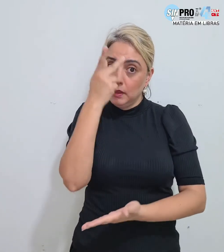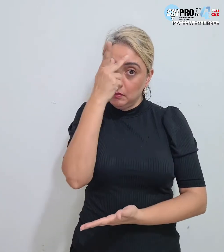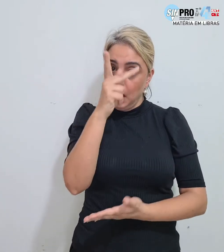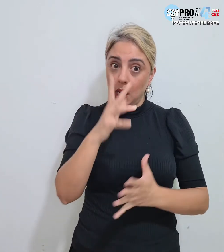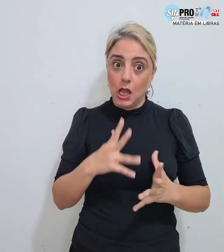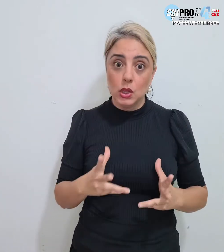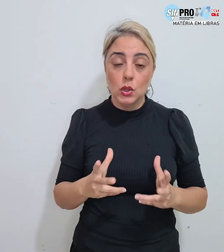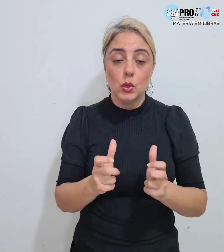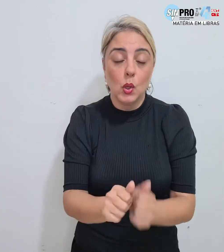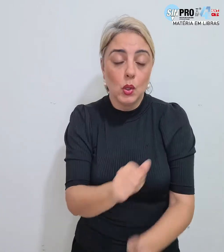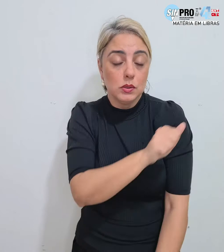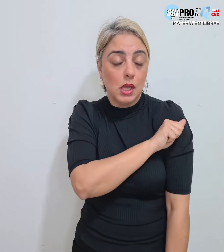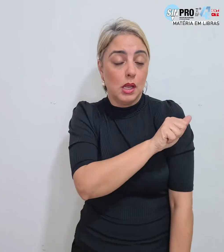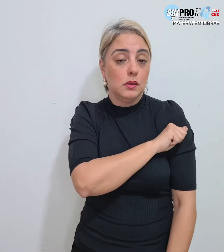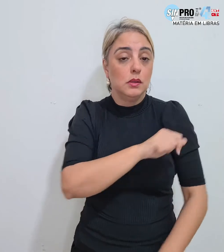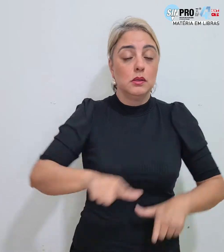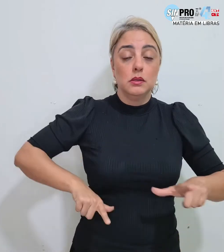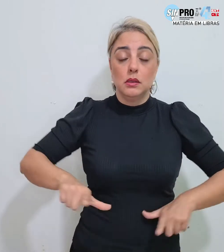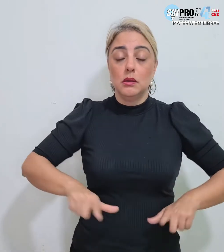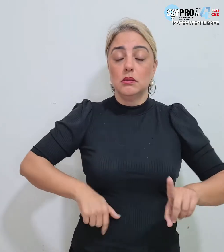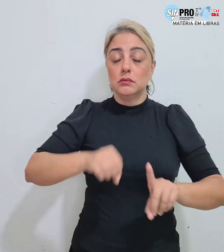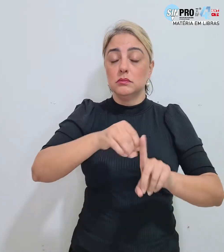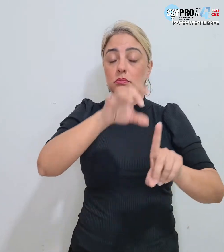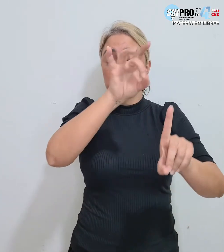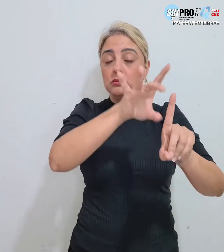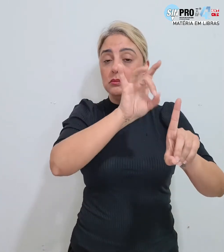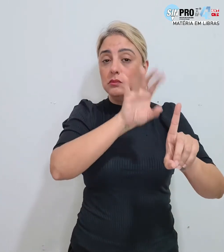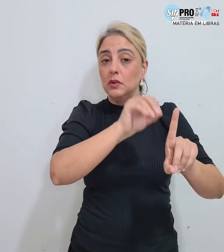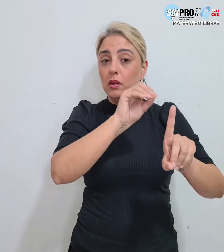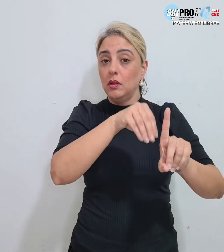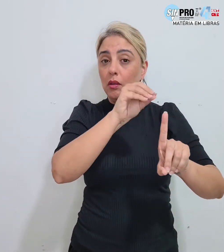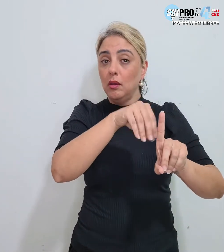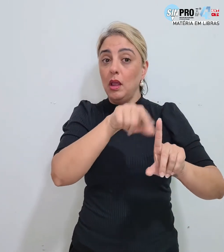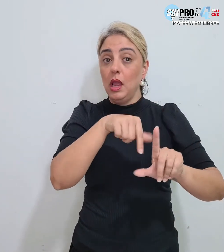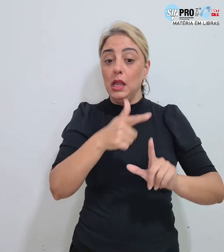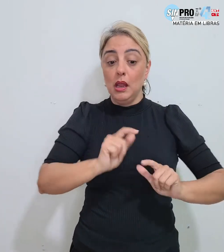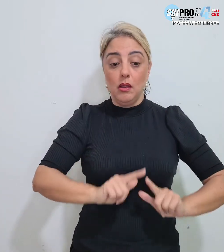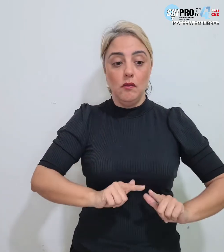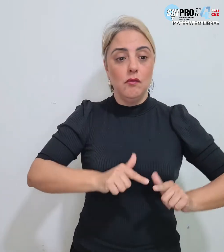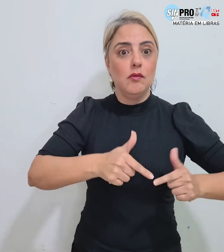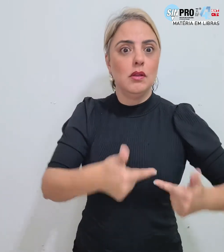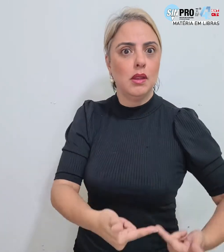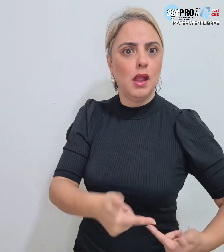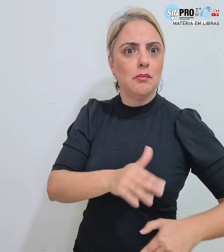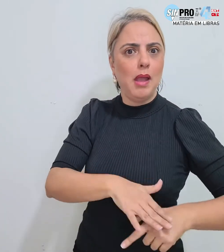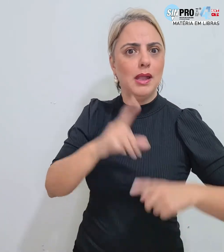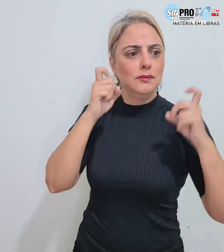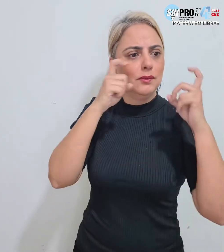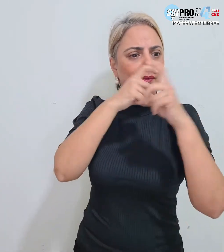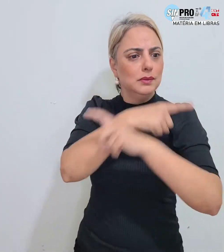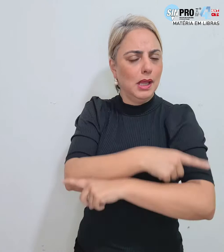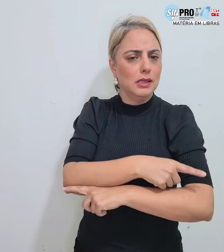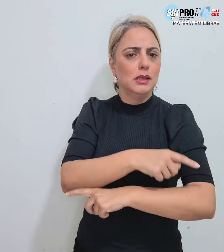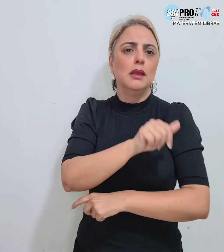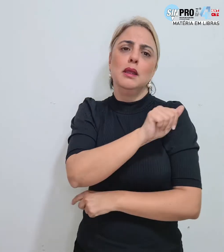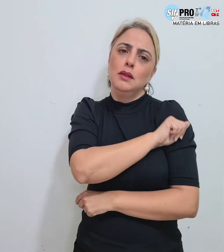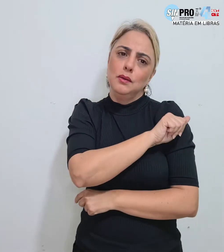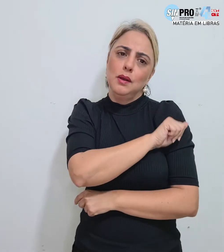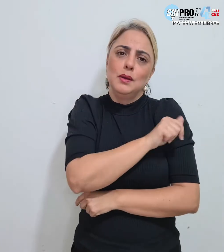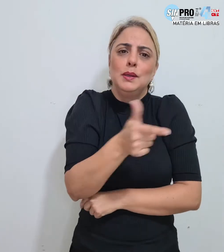para todos os alunos e funcionários vulneráveis, para aqueles que estão enfrentando maiores dificuldades e para os alunos que